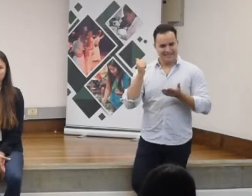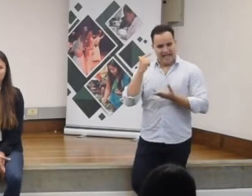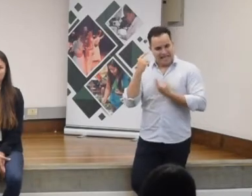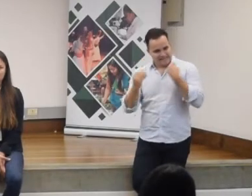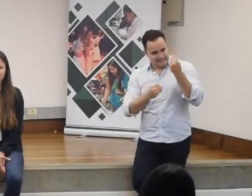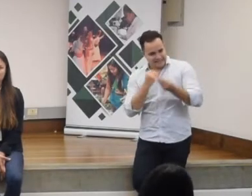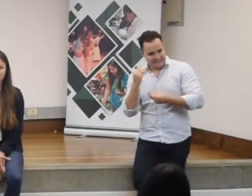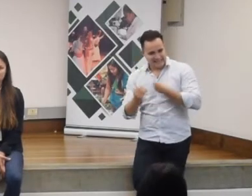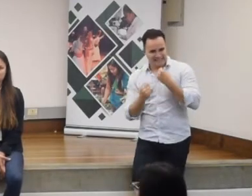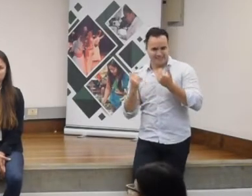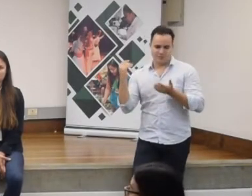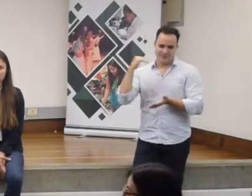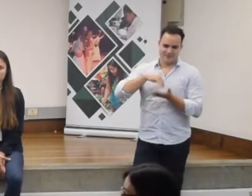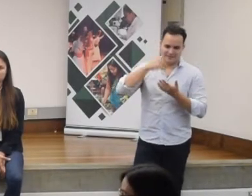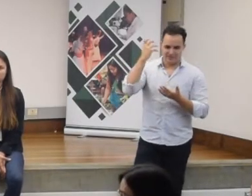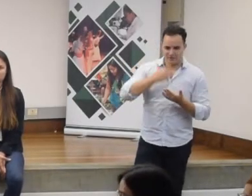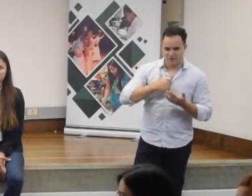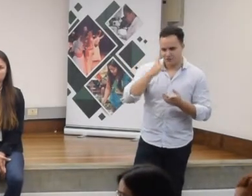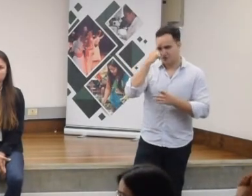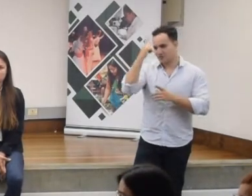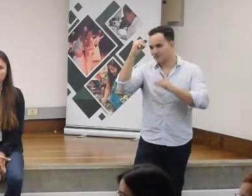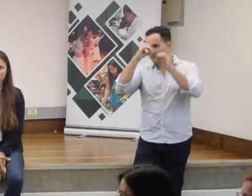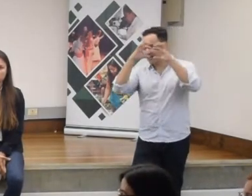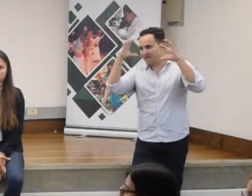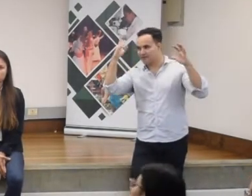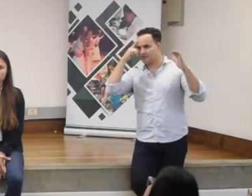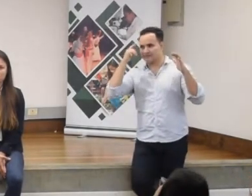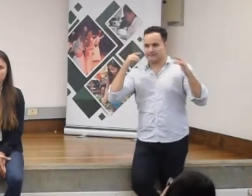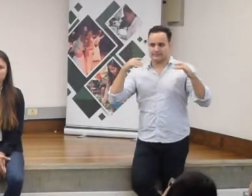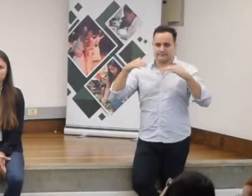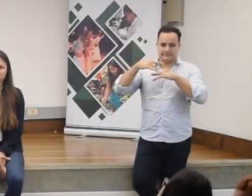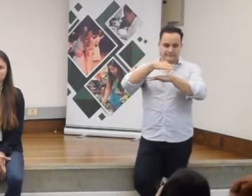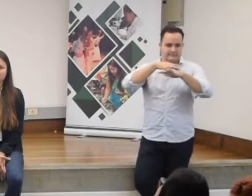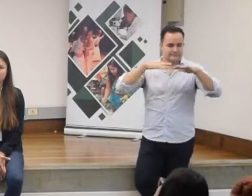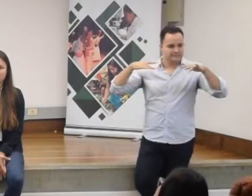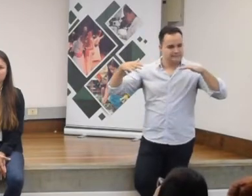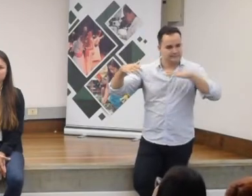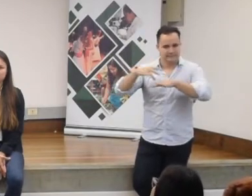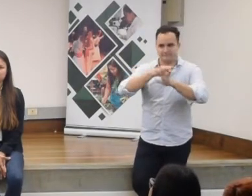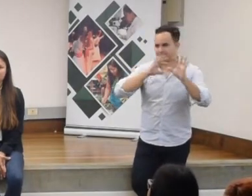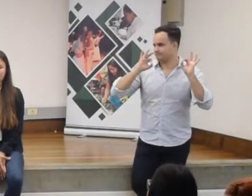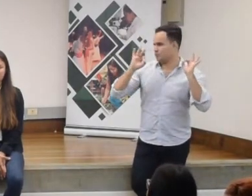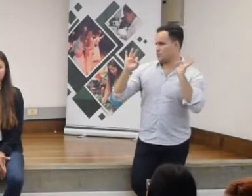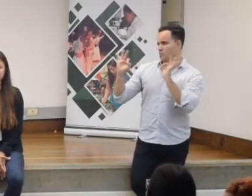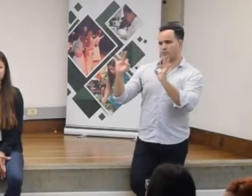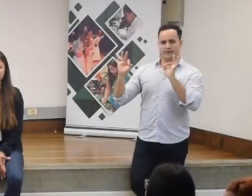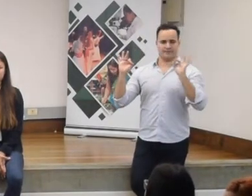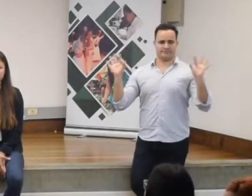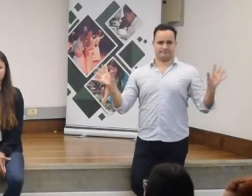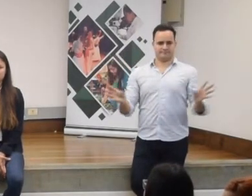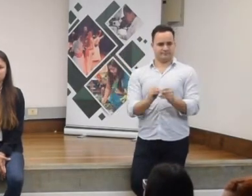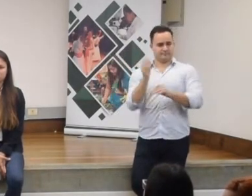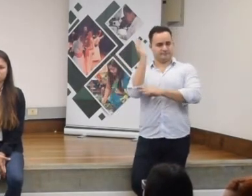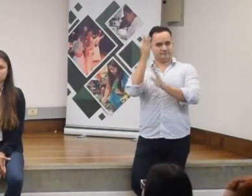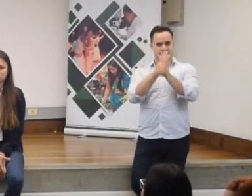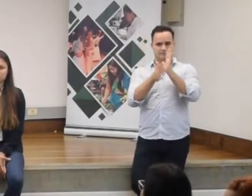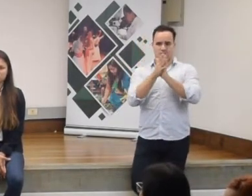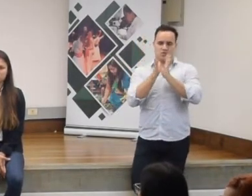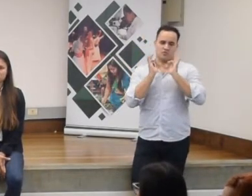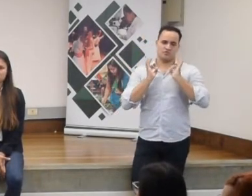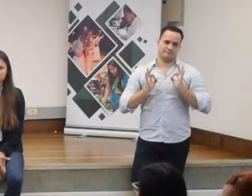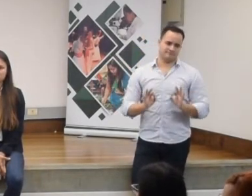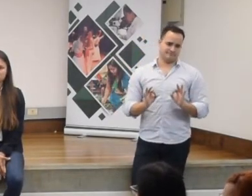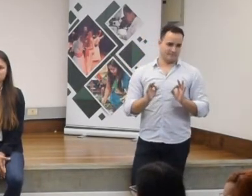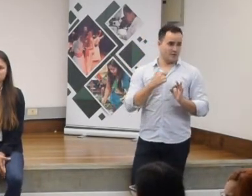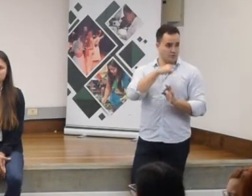hemos evaluado, hemos venido soñando y creo que recogen muy bien justamente toda la palabra que hemos tejido, porque nosotros también nos